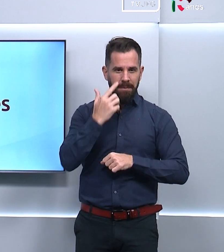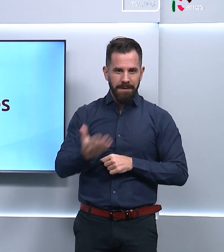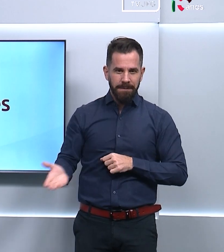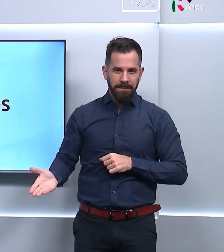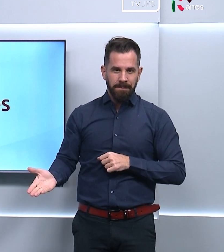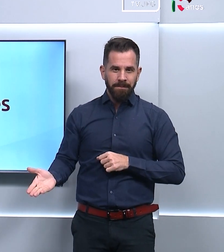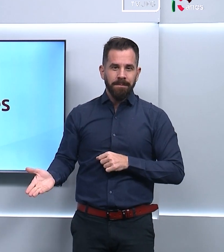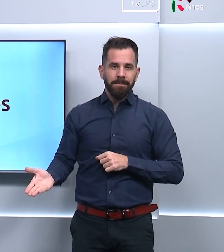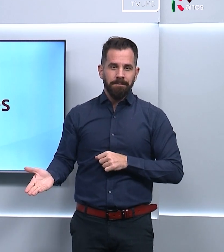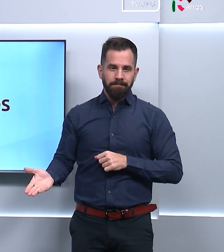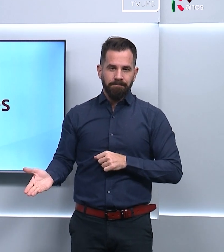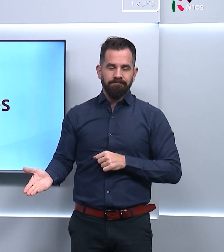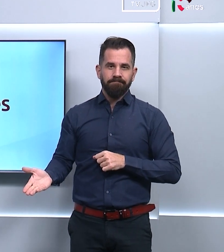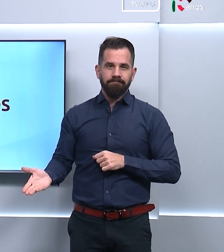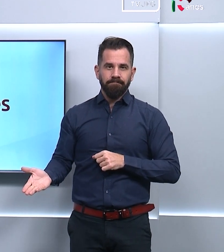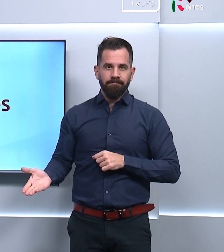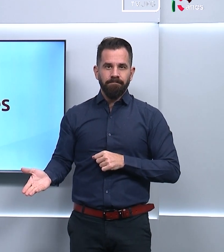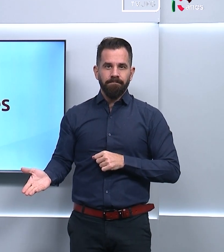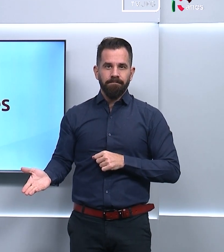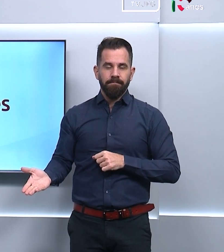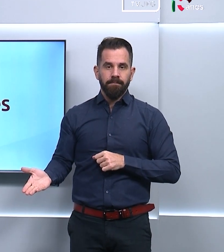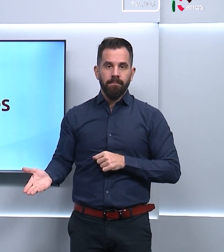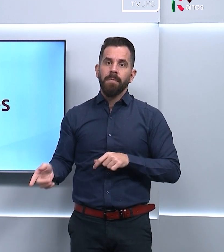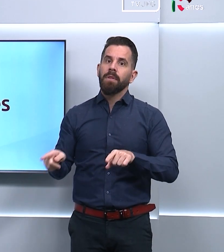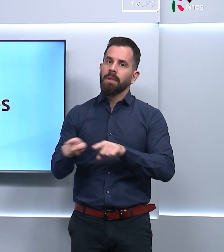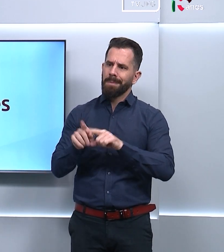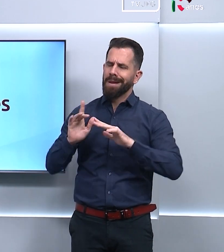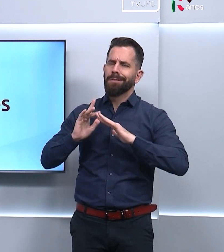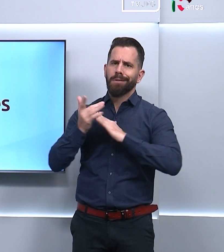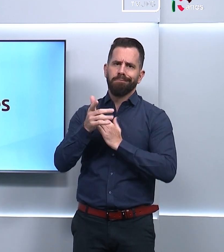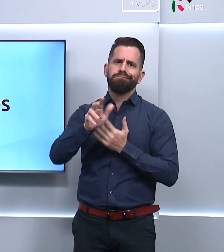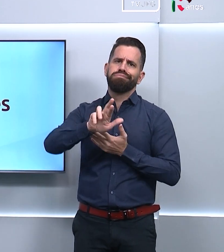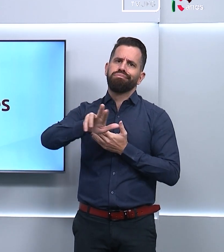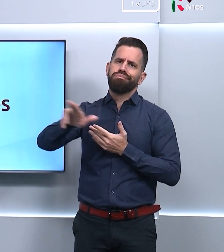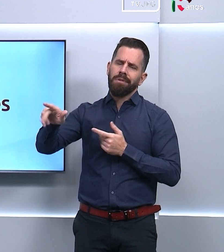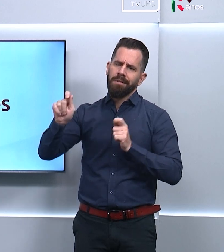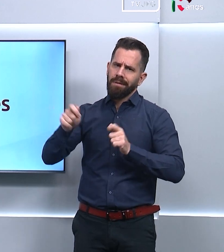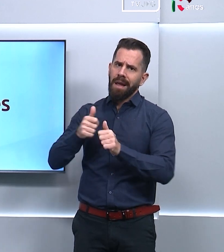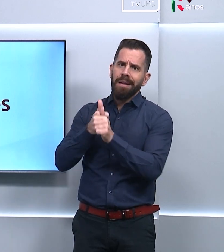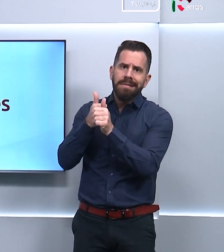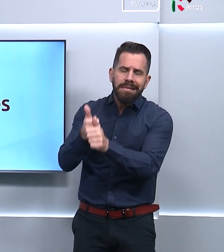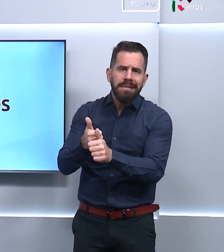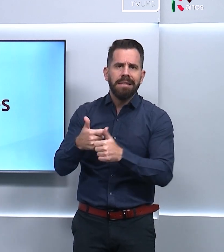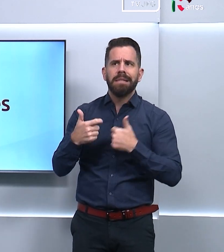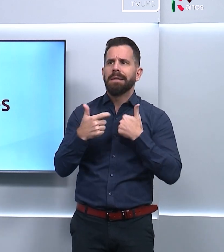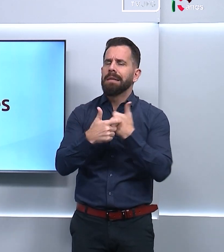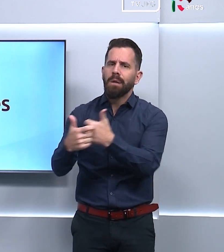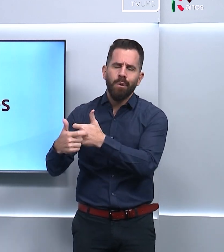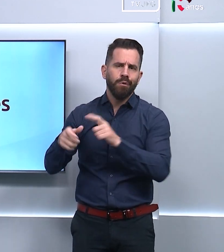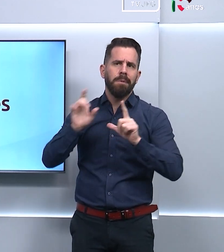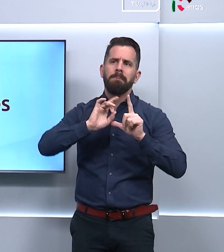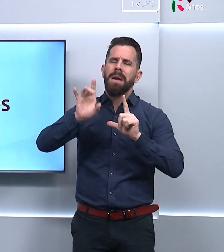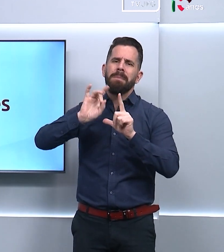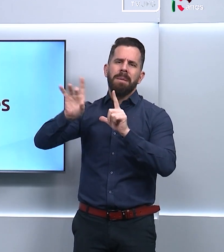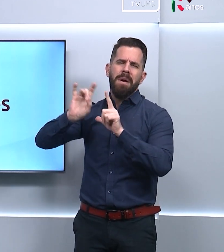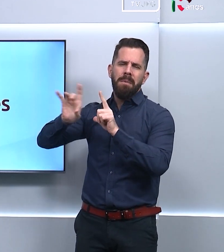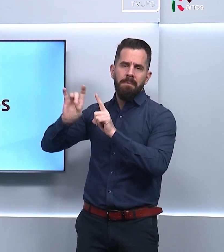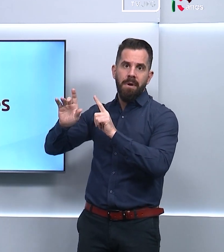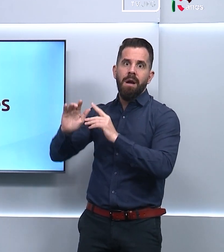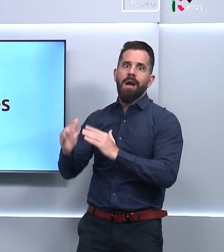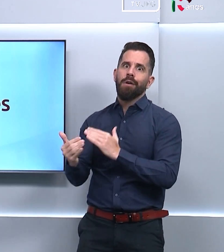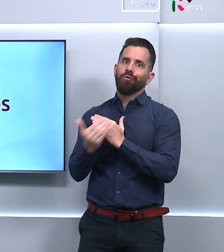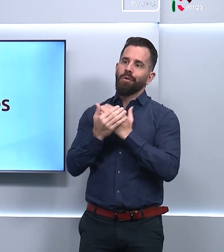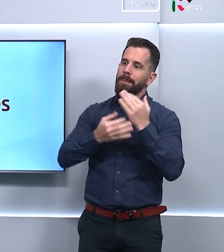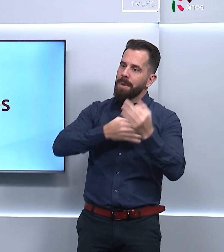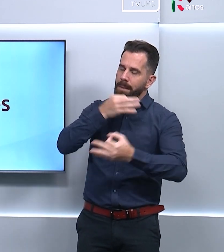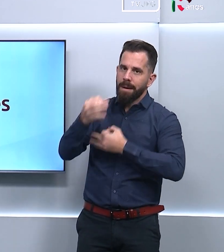629-9181-1406, como aparece aqui na sua tela. A gente também tem várias redes sociais onde você pode seguir os perfis, curtir, compartilhar o conteúdo e,